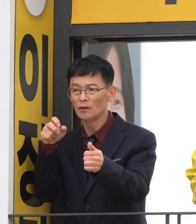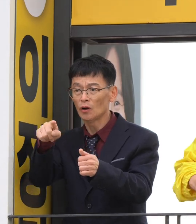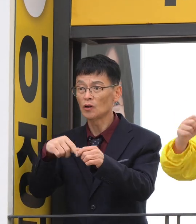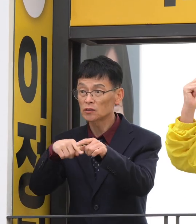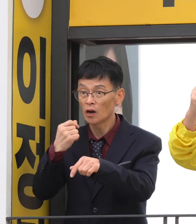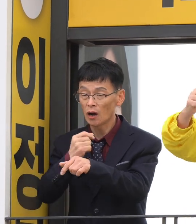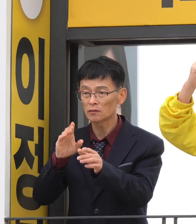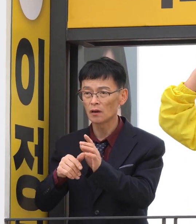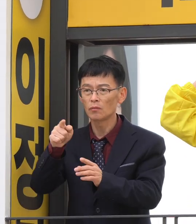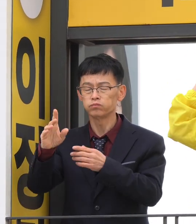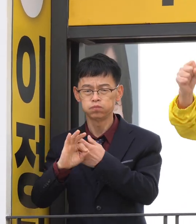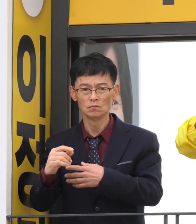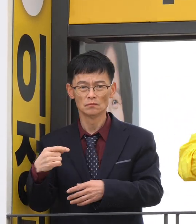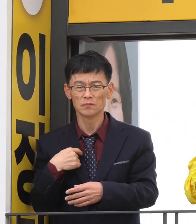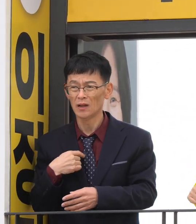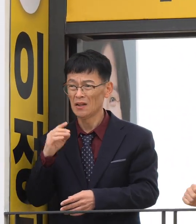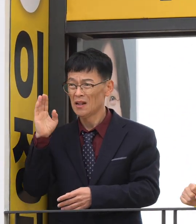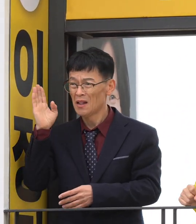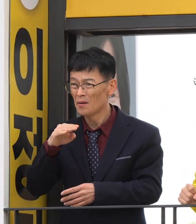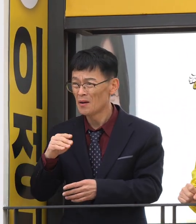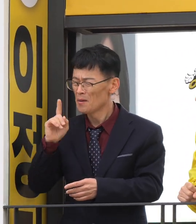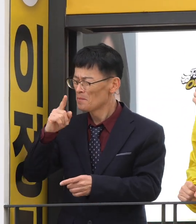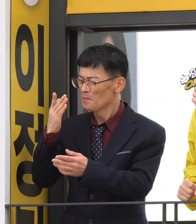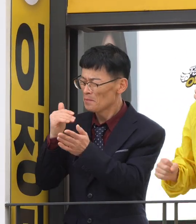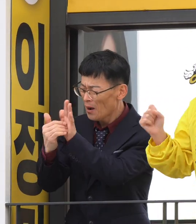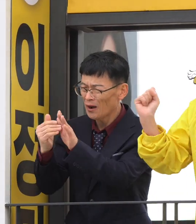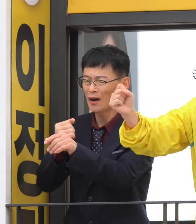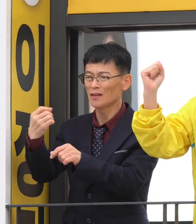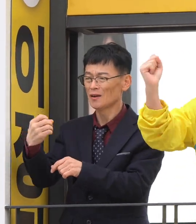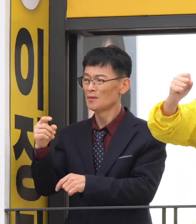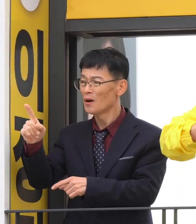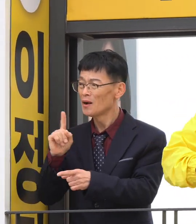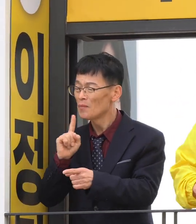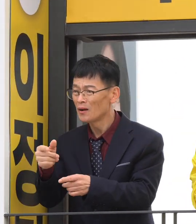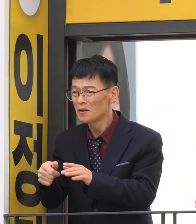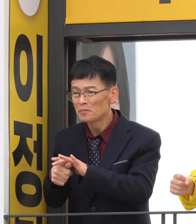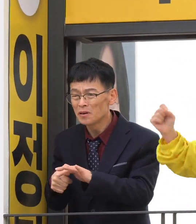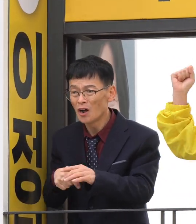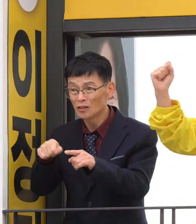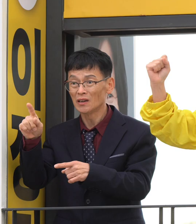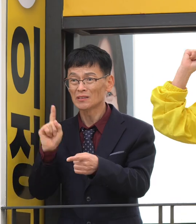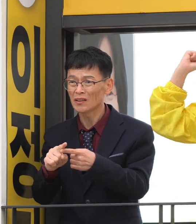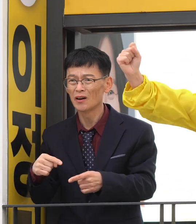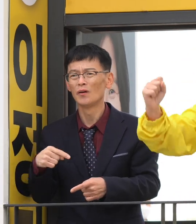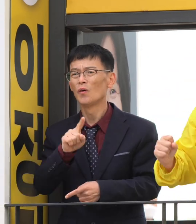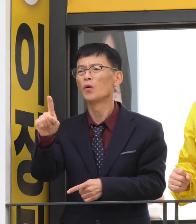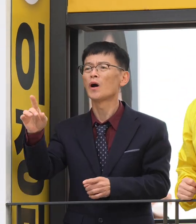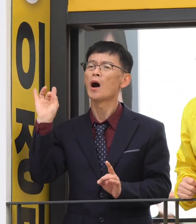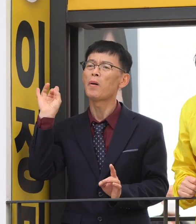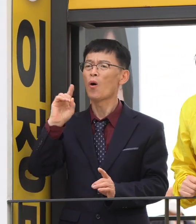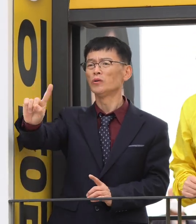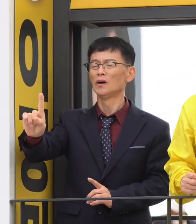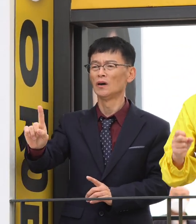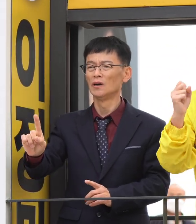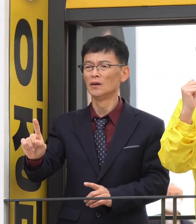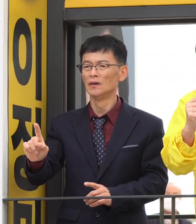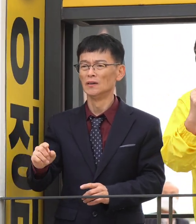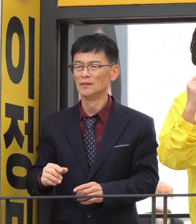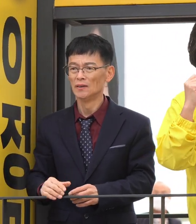정치, 그래서 최악만은 막아야 한다는 이런 소극적인 정치를 우리가 언제까지 할